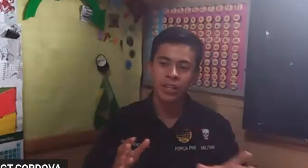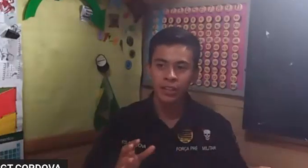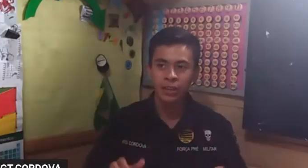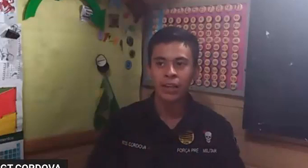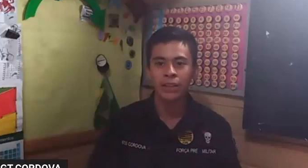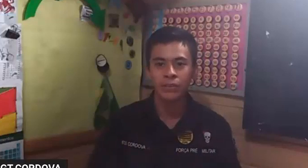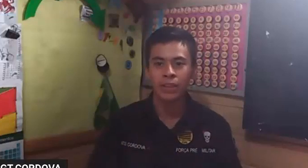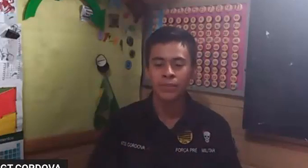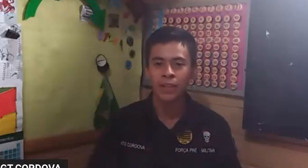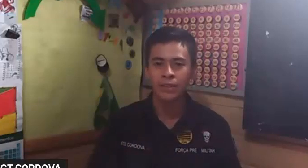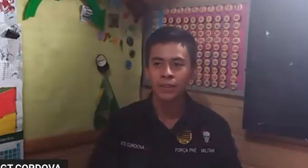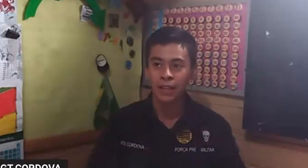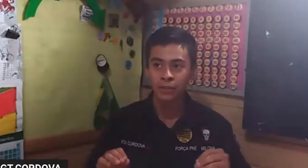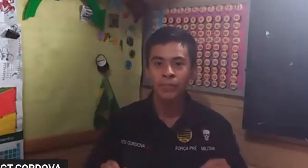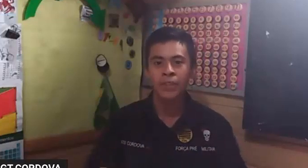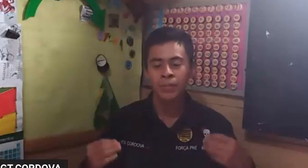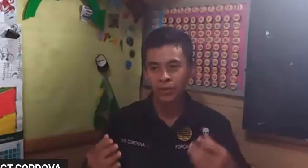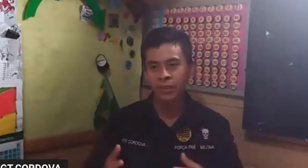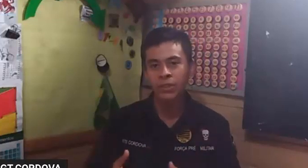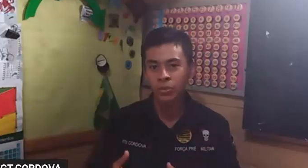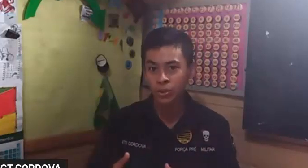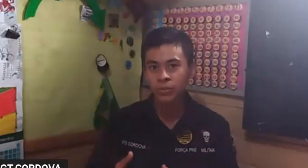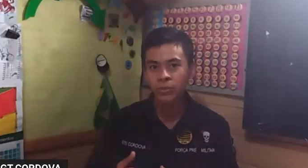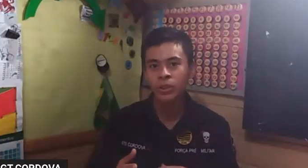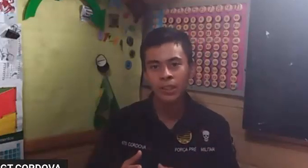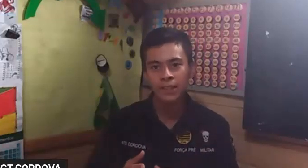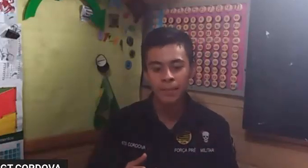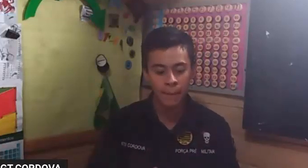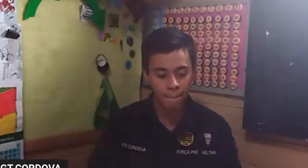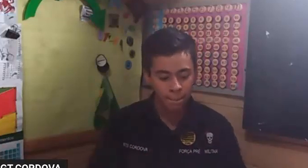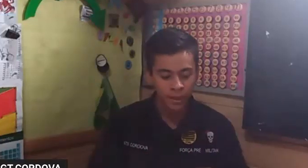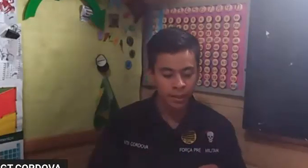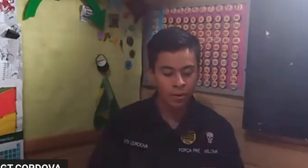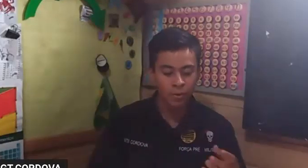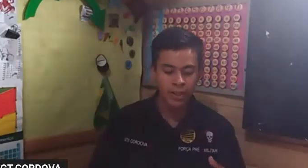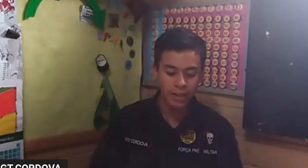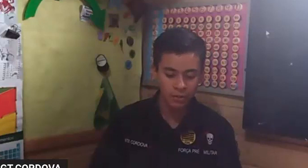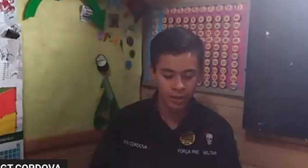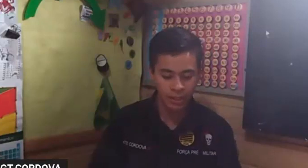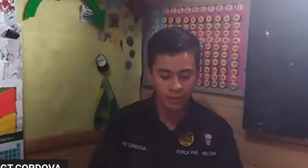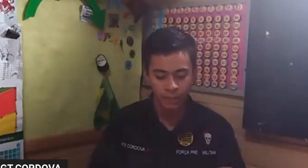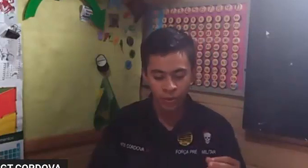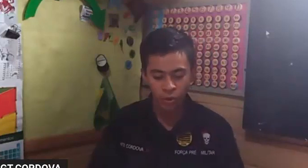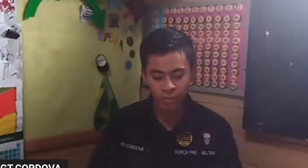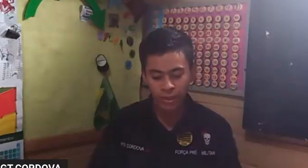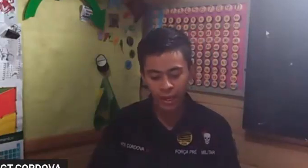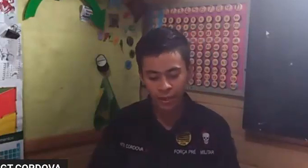né? Cada um tem que ficar no seu lado. Isso é uma coisa que todo mundo tinha que saber. Então, o que é surdez? Nome